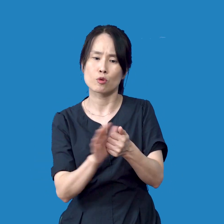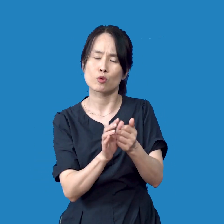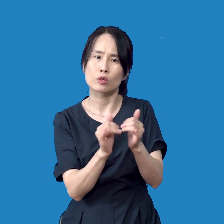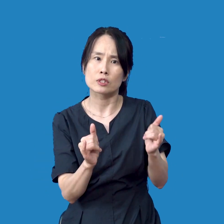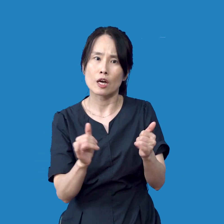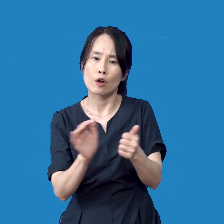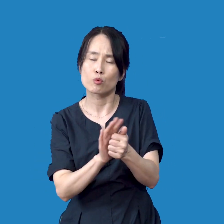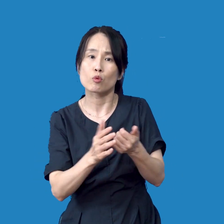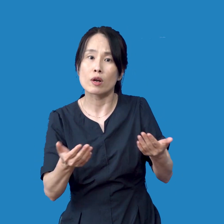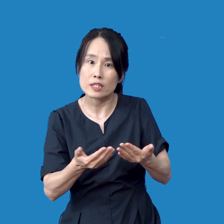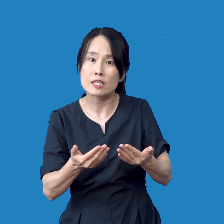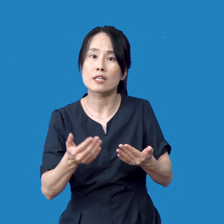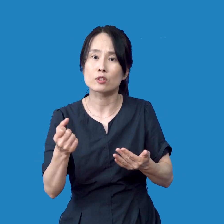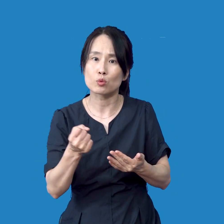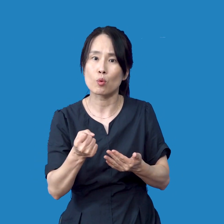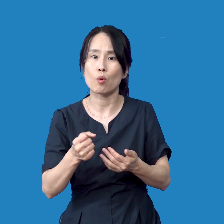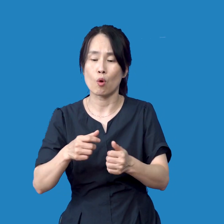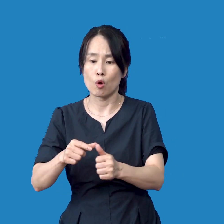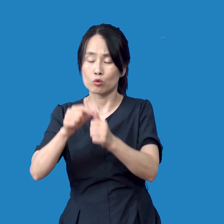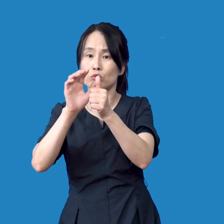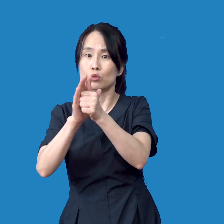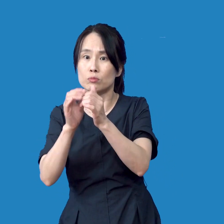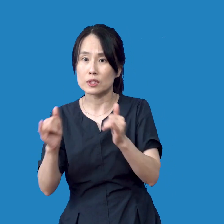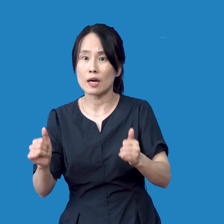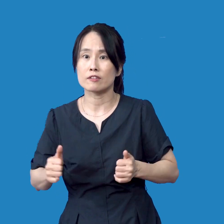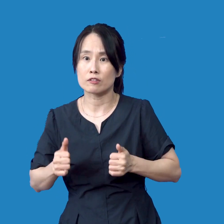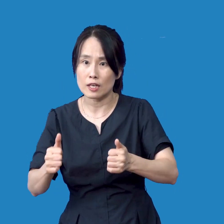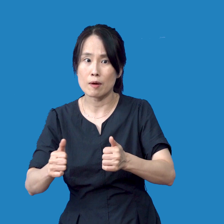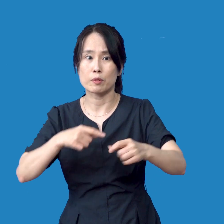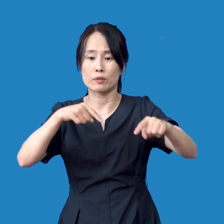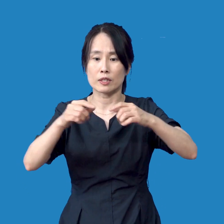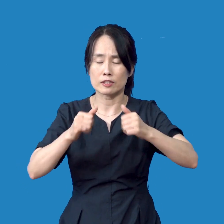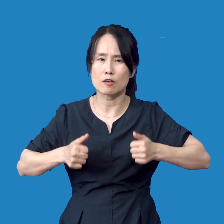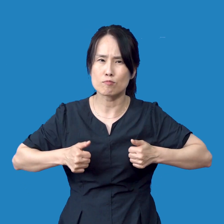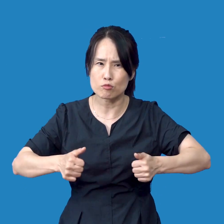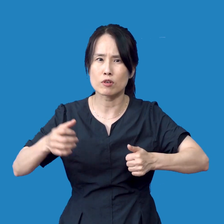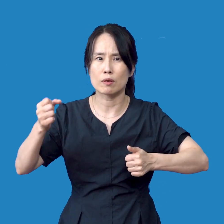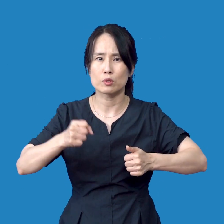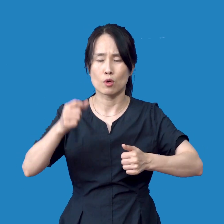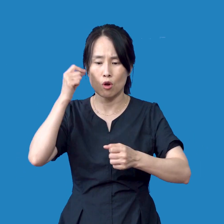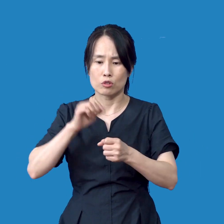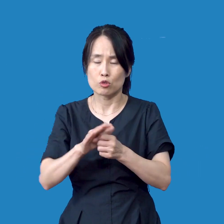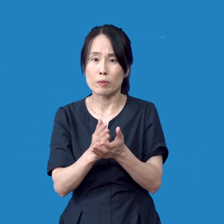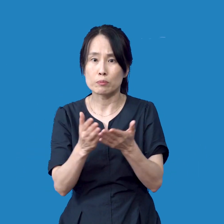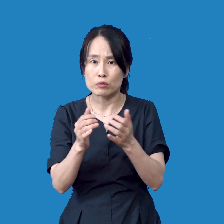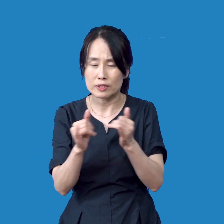위로하는 자면 위로하는 일로, 구제하는 자는 성실함으로, 다스리는 자는 부지런함으로,